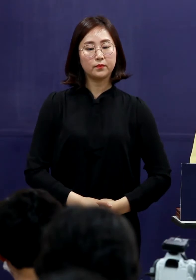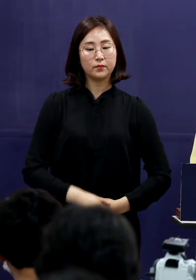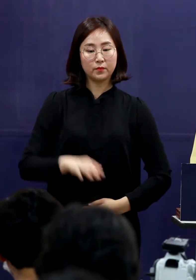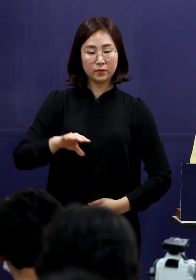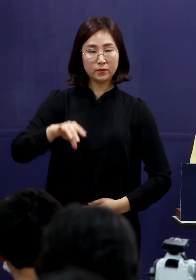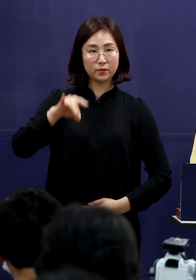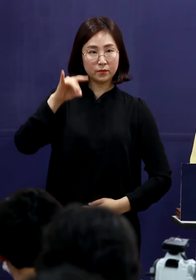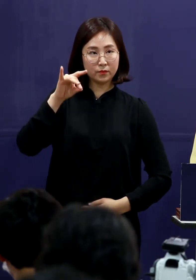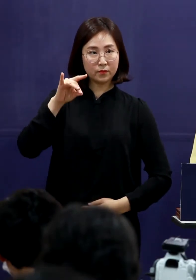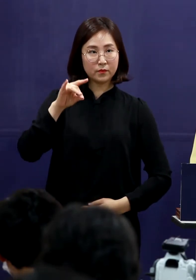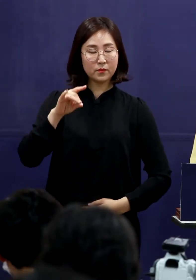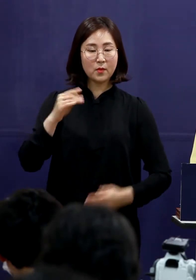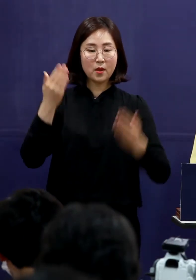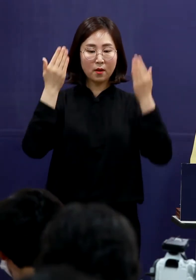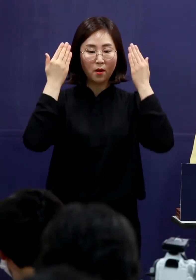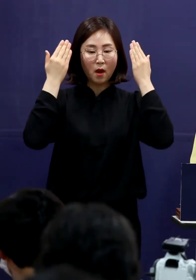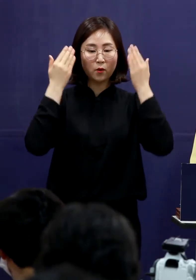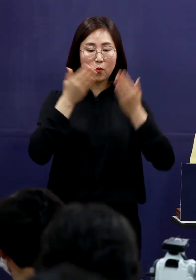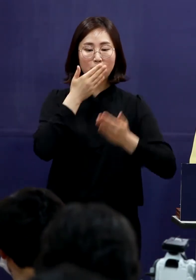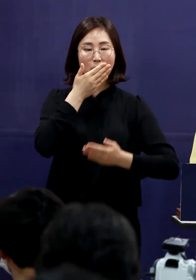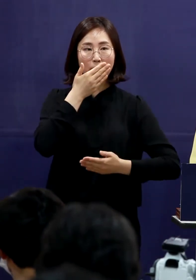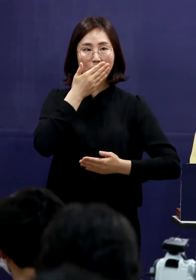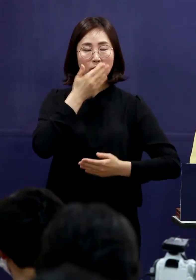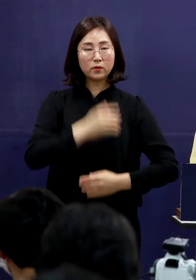우선은 지금 학교 급식에